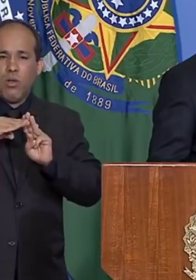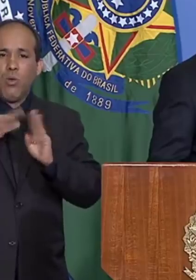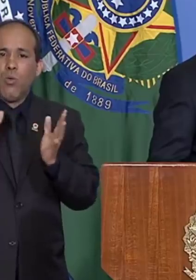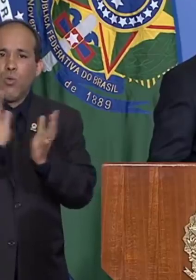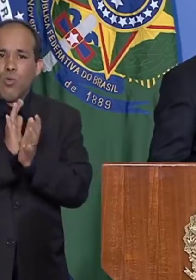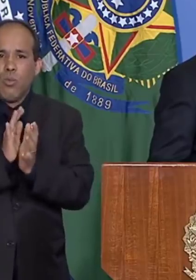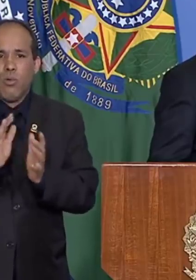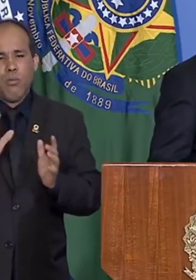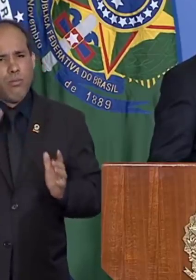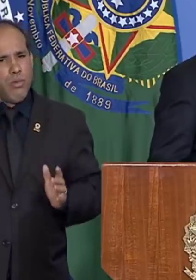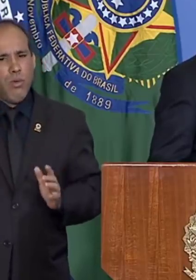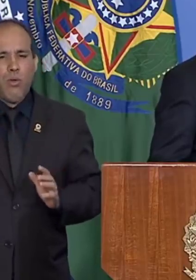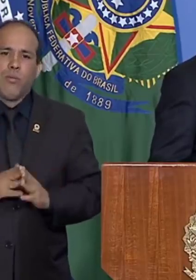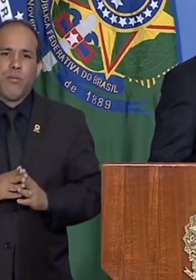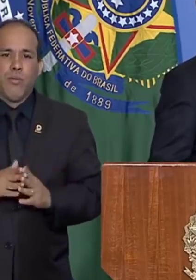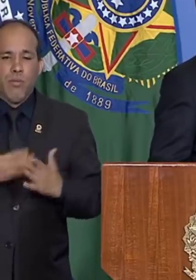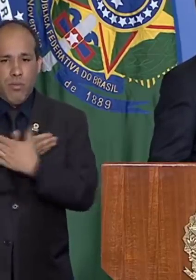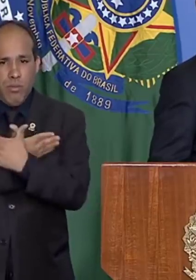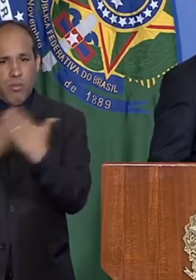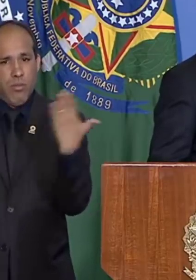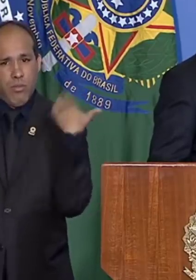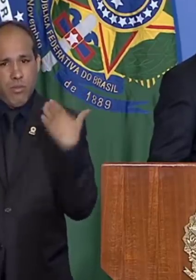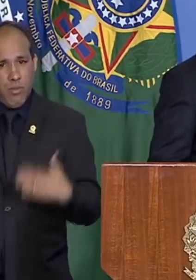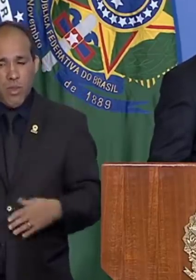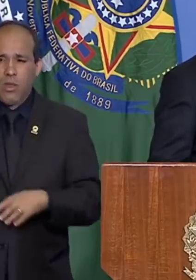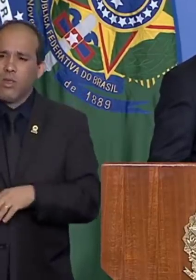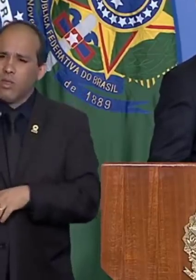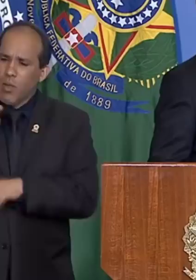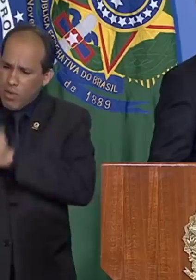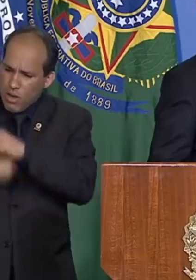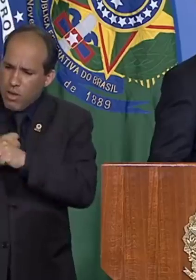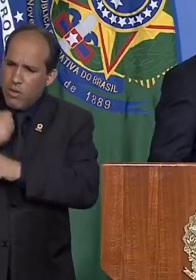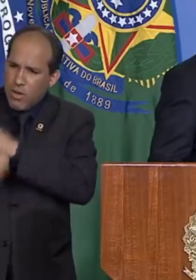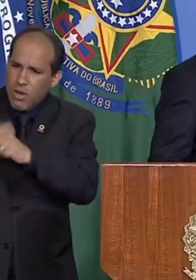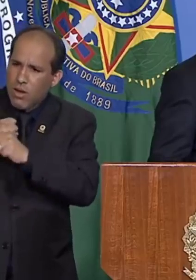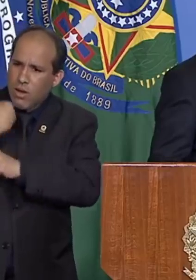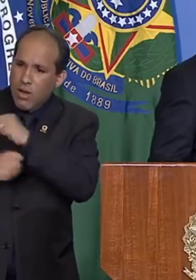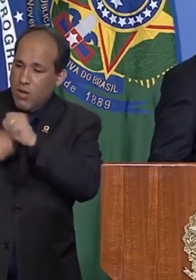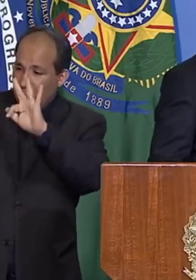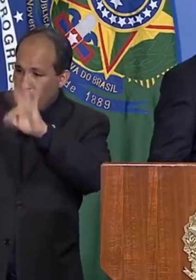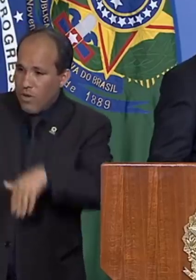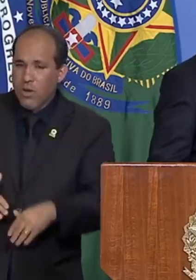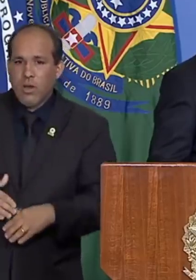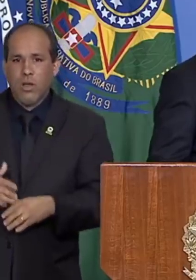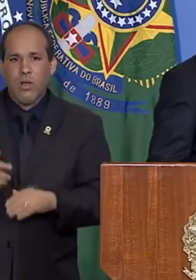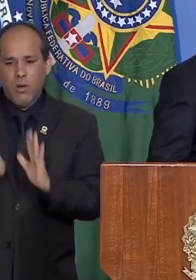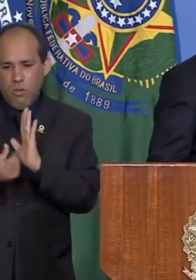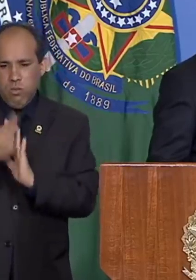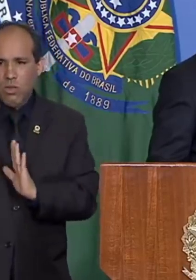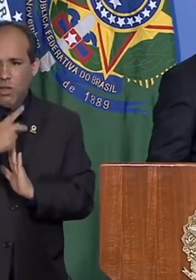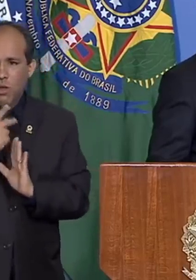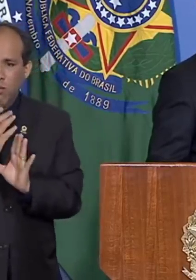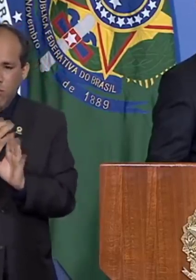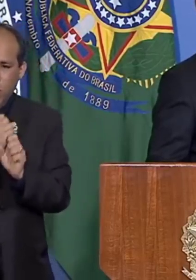Armadas, obviamente. E todo ano, quando se encerrava, além de cumprir o orçamento para as Forças